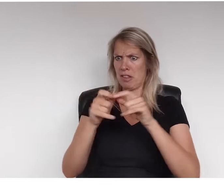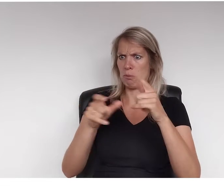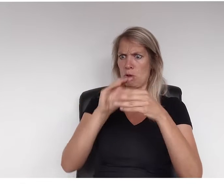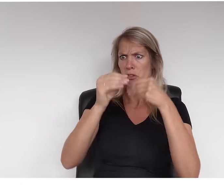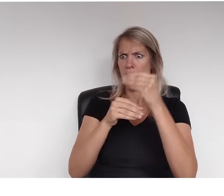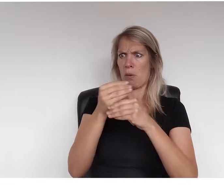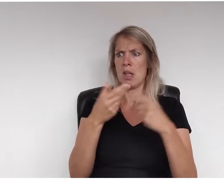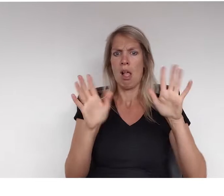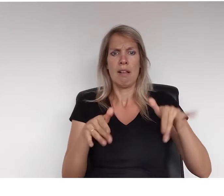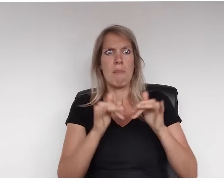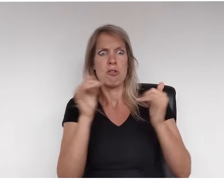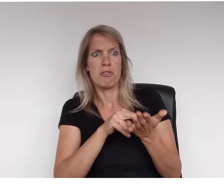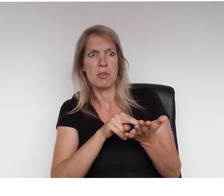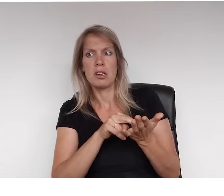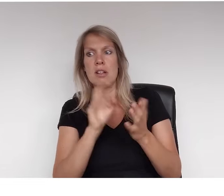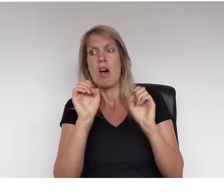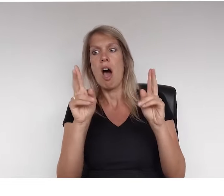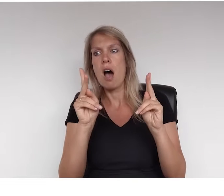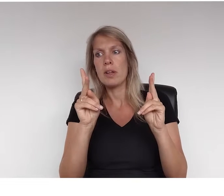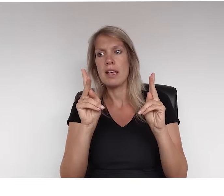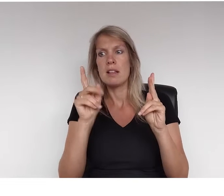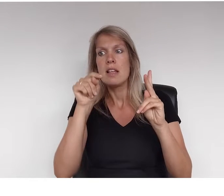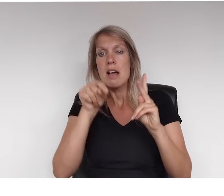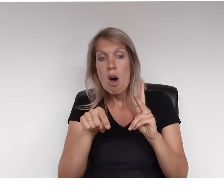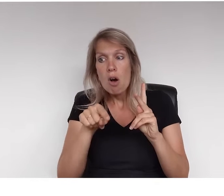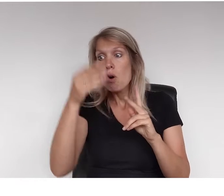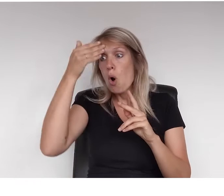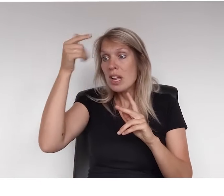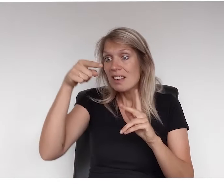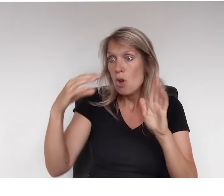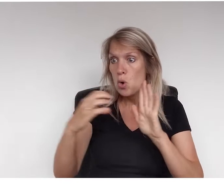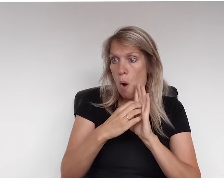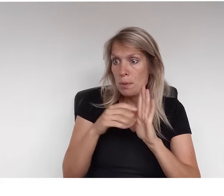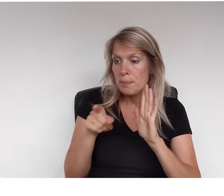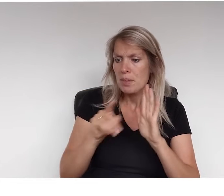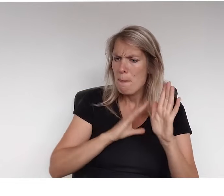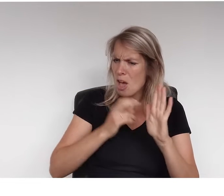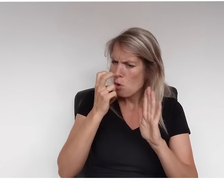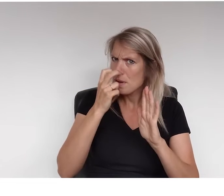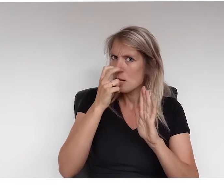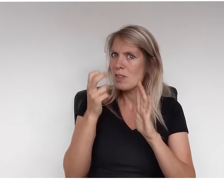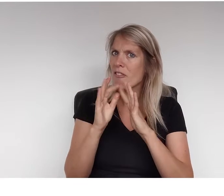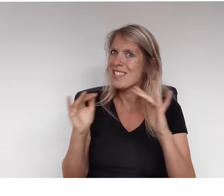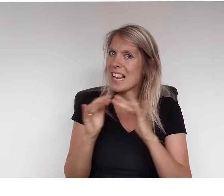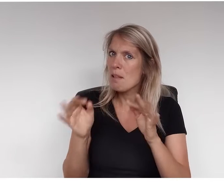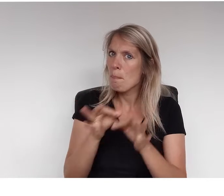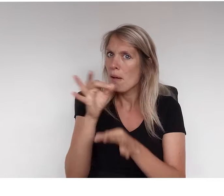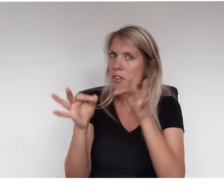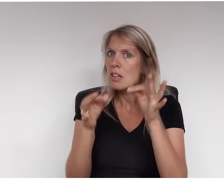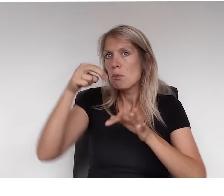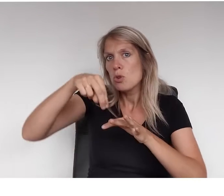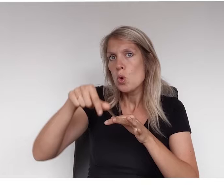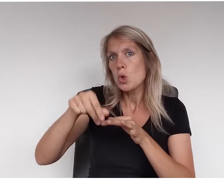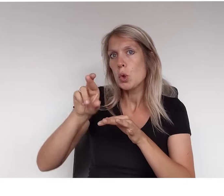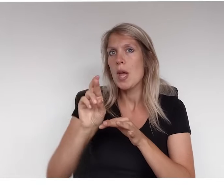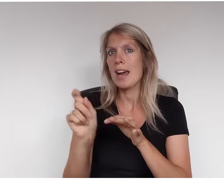nodig voor ontdekking op de tablet. Oh, er staat hier ook al, Olly. Ben jij ook zo benieuwd naar verschillende planten? Scan de QR-code en kom